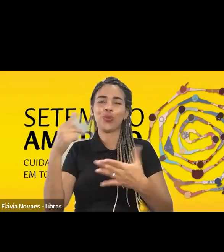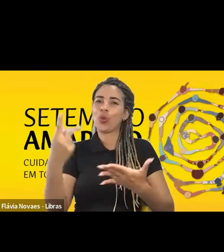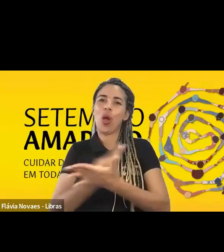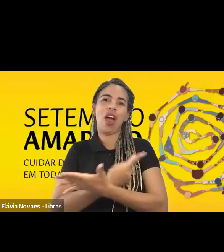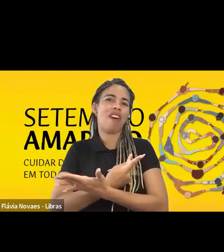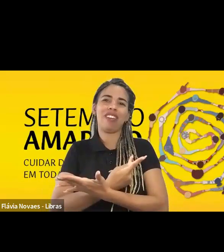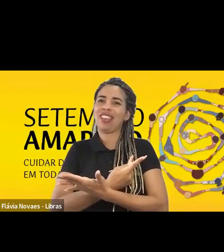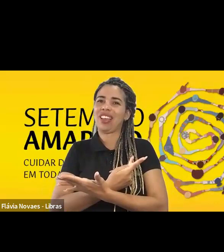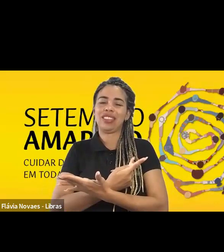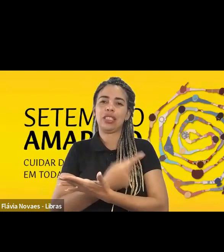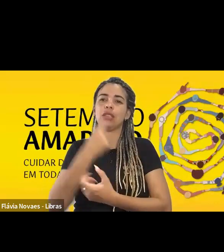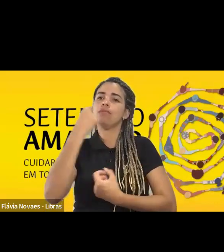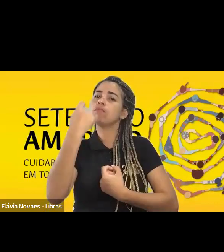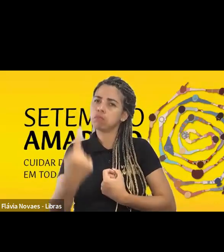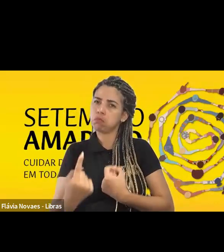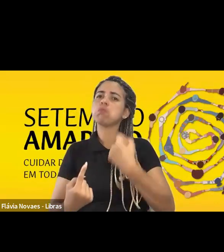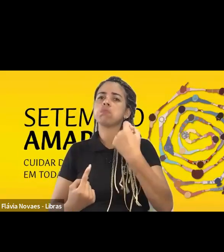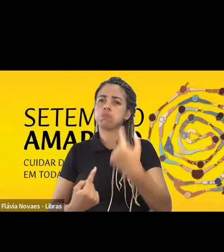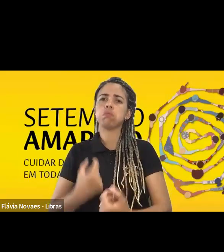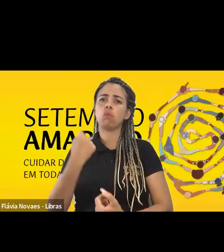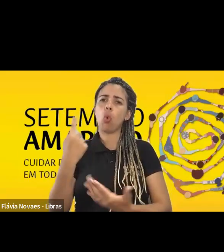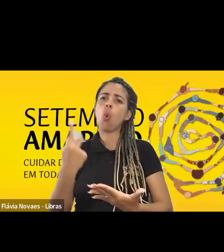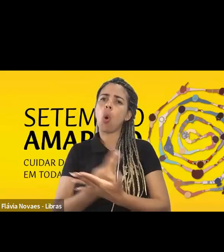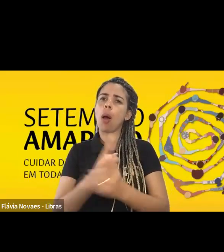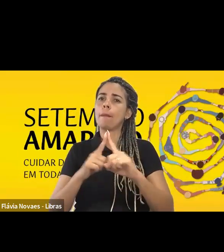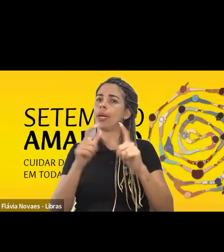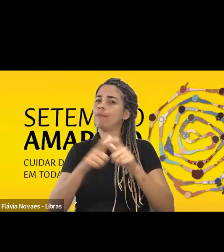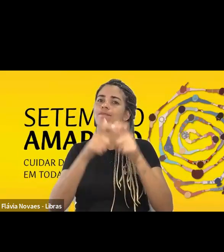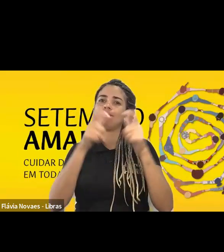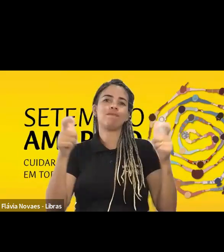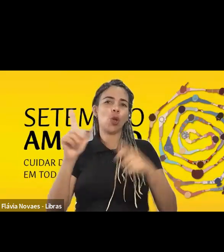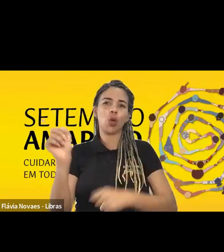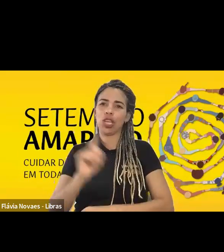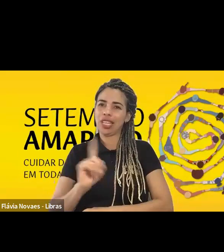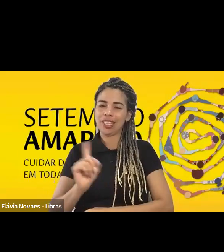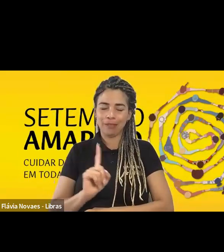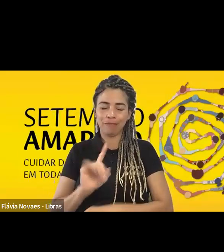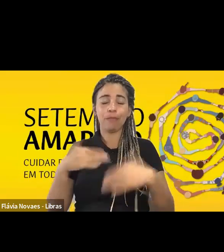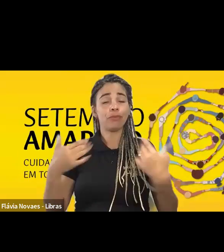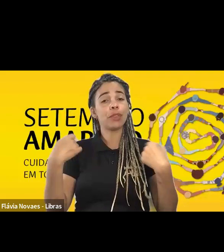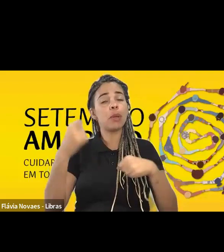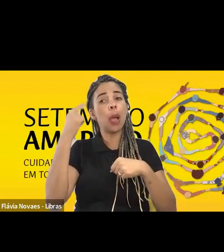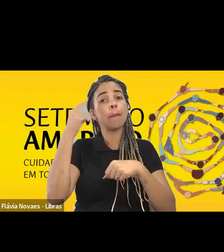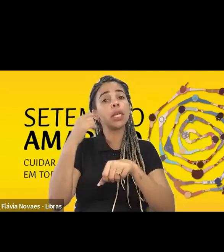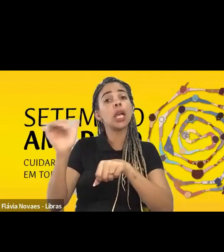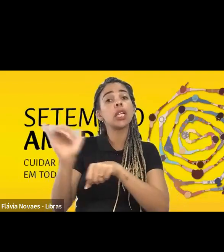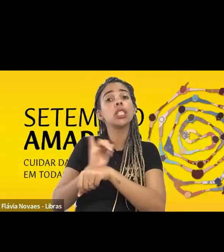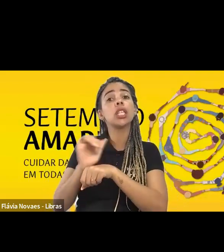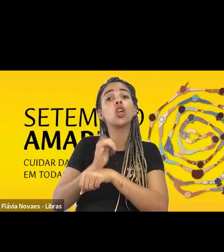muito raras, né? E não dá para a gente trabalhar nessa perspectiva. É preciso que a gente crie, né, outras alternativas para